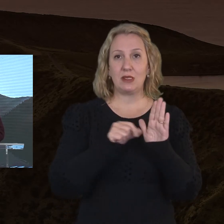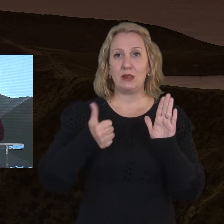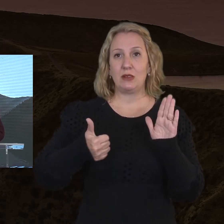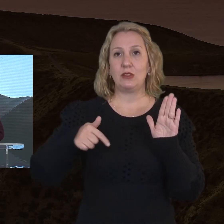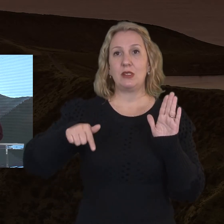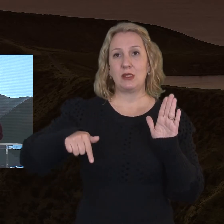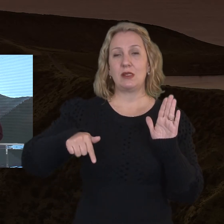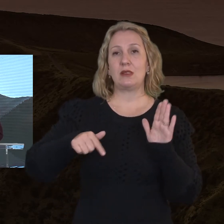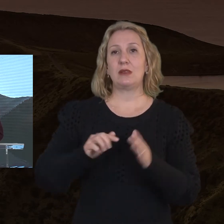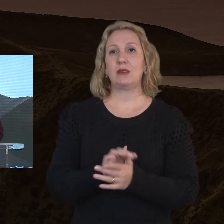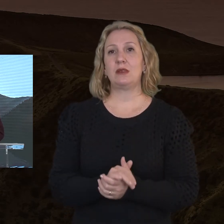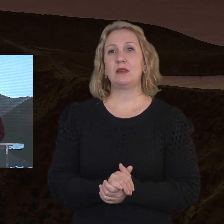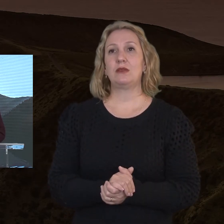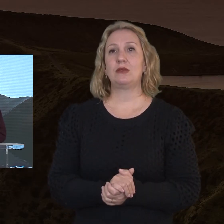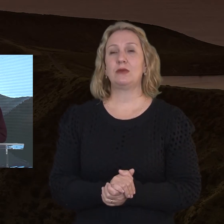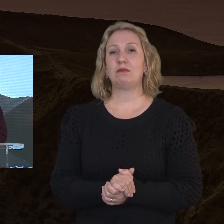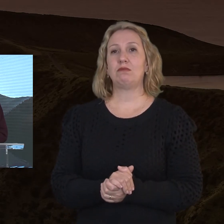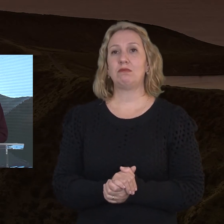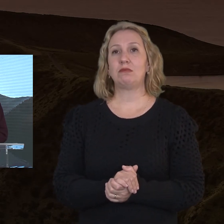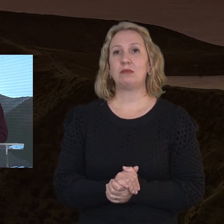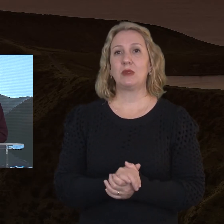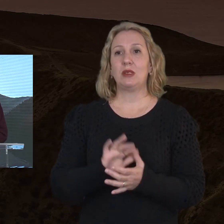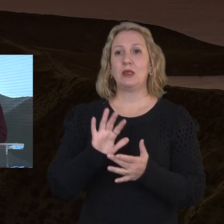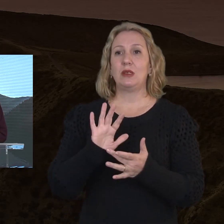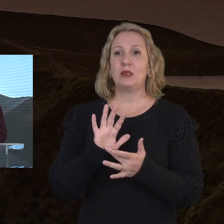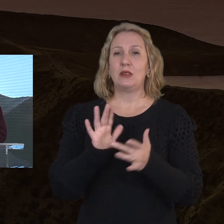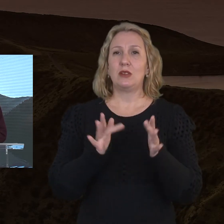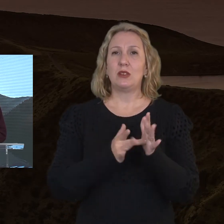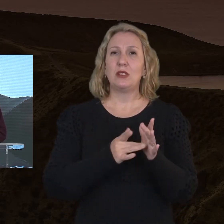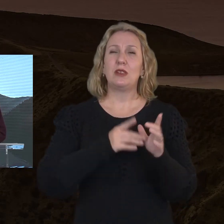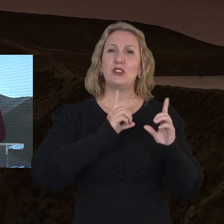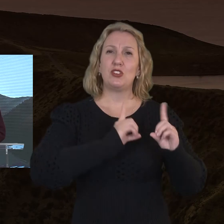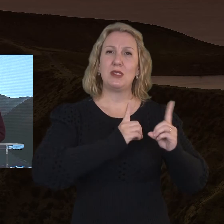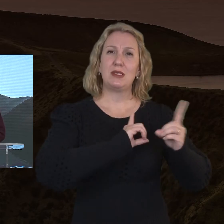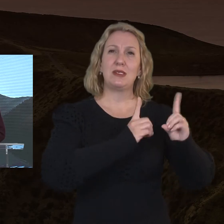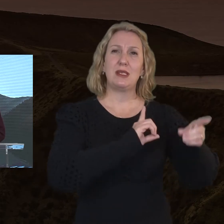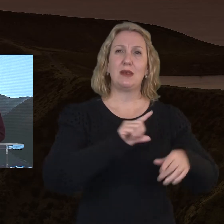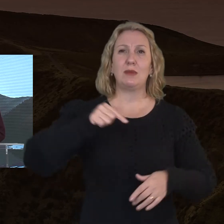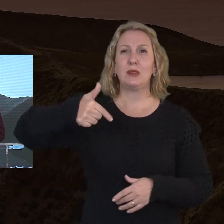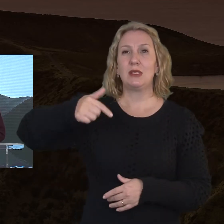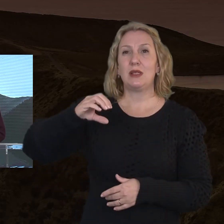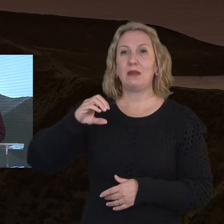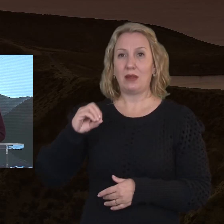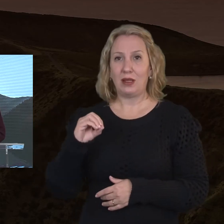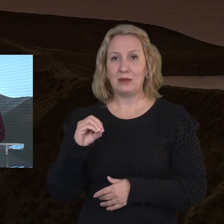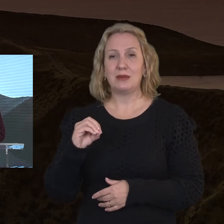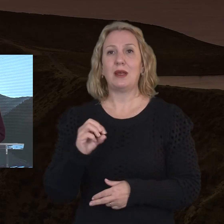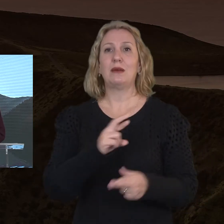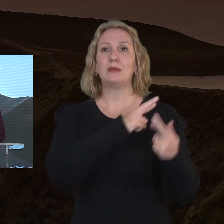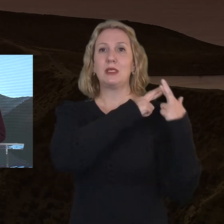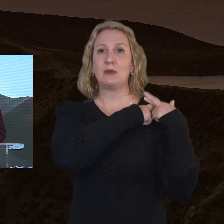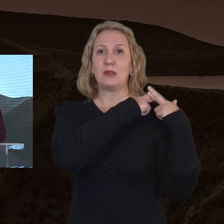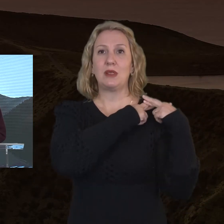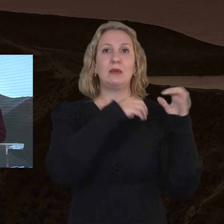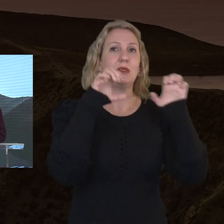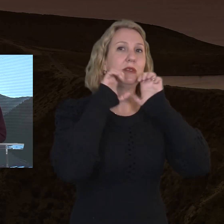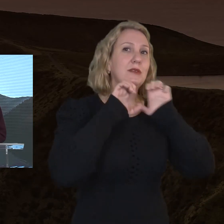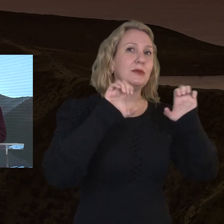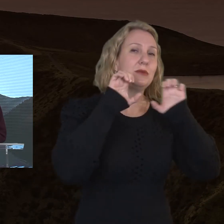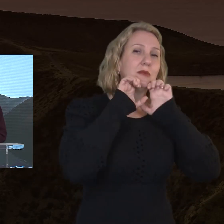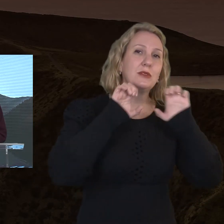deus ai jesus tinha enviado os 70 discípulos para fazer a sua a sua missão do evangelho